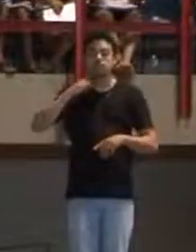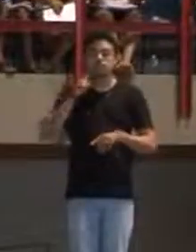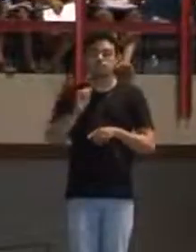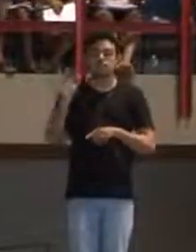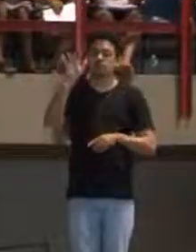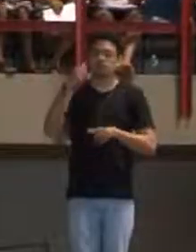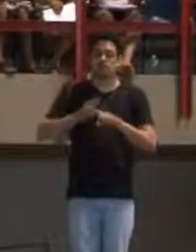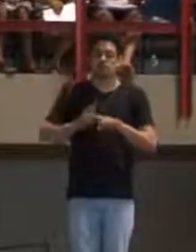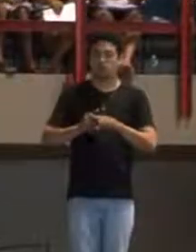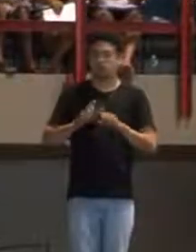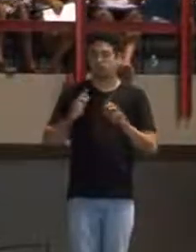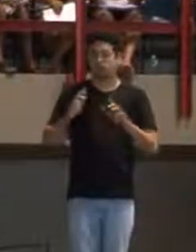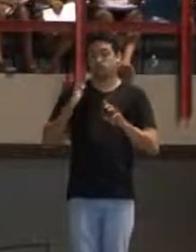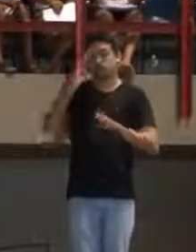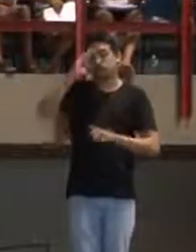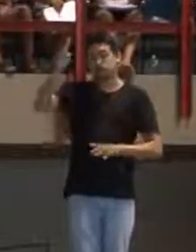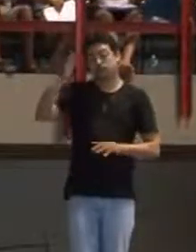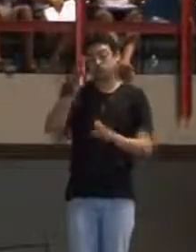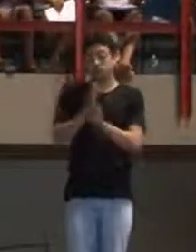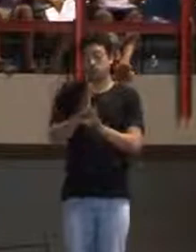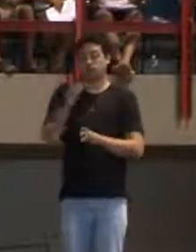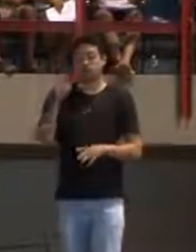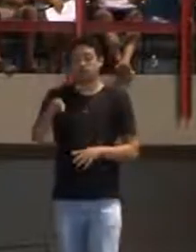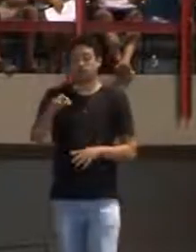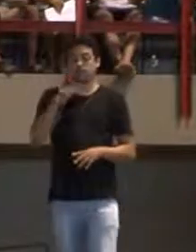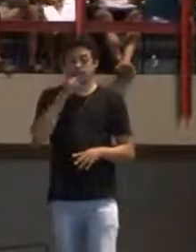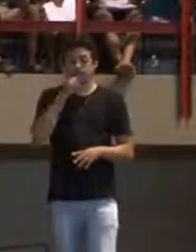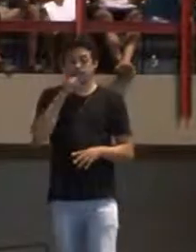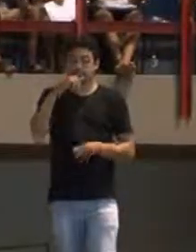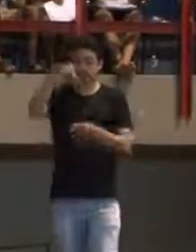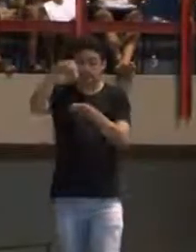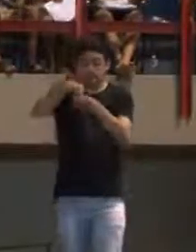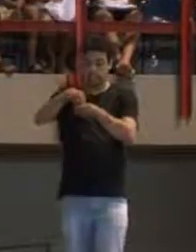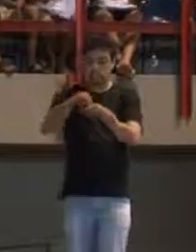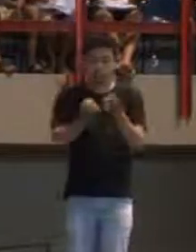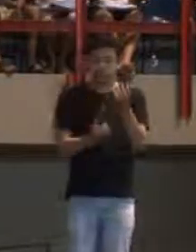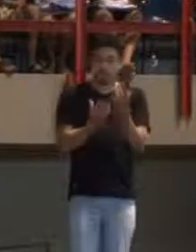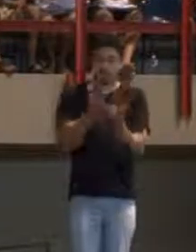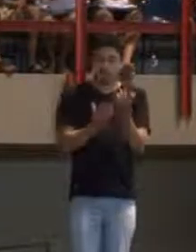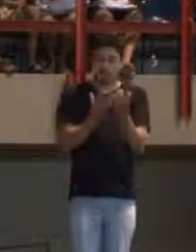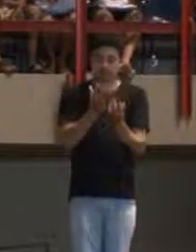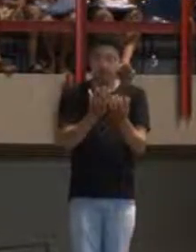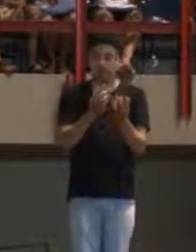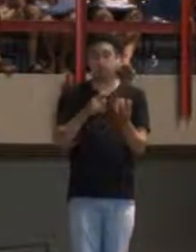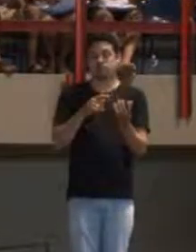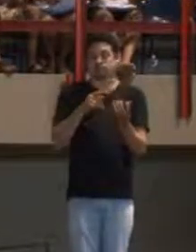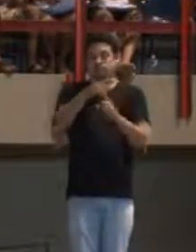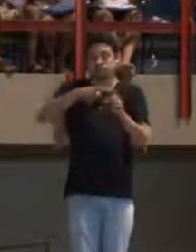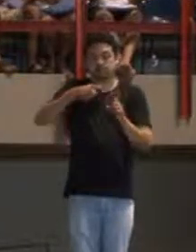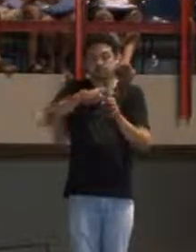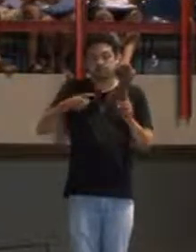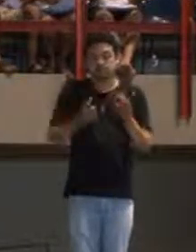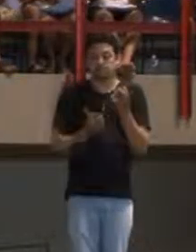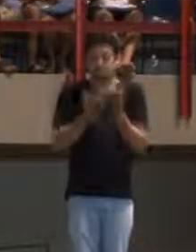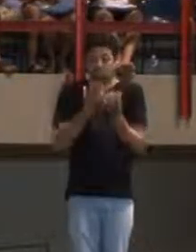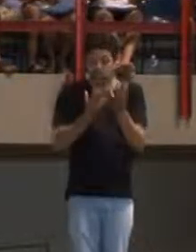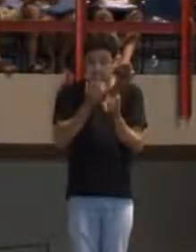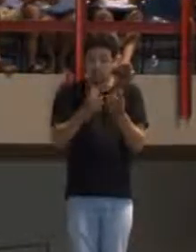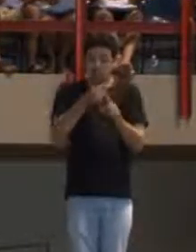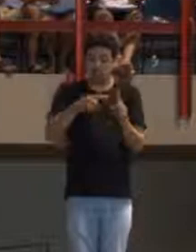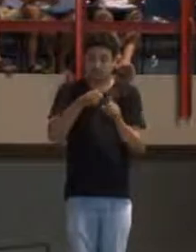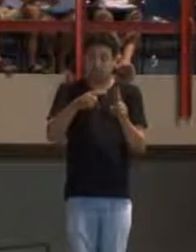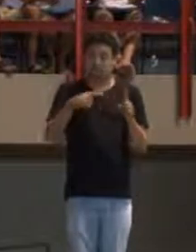mais poluente? Principalmente porque ele sofre uma queima incompleta. Nessa queima incompleta